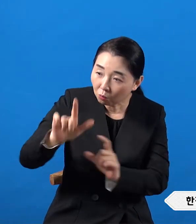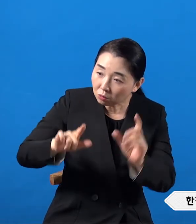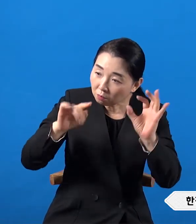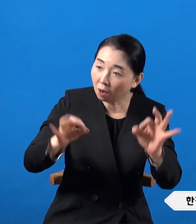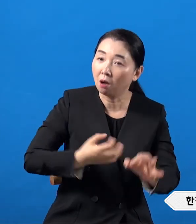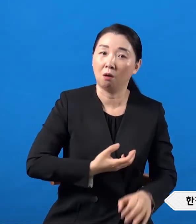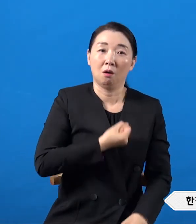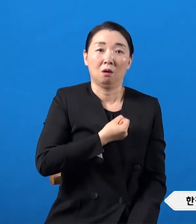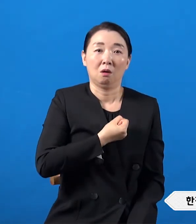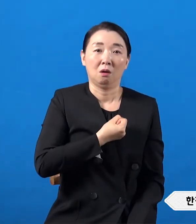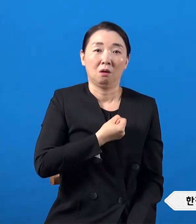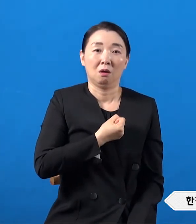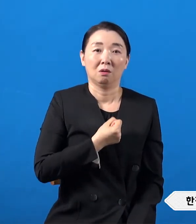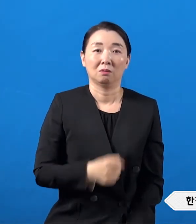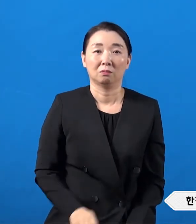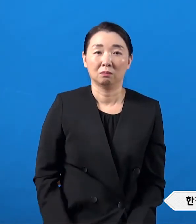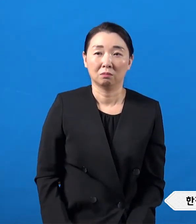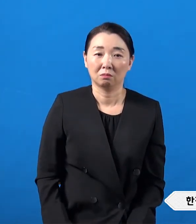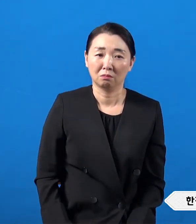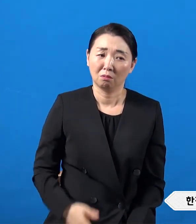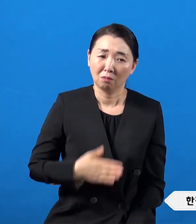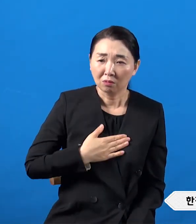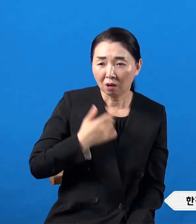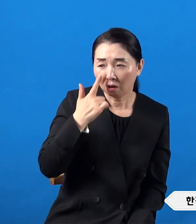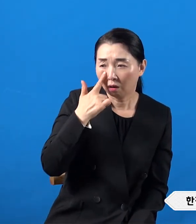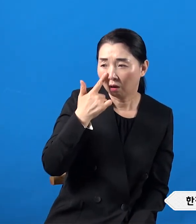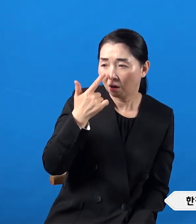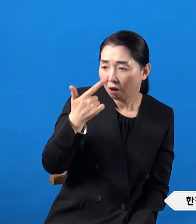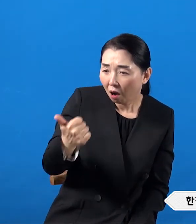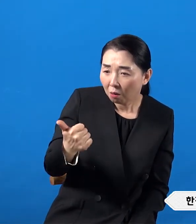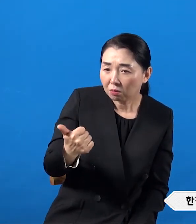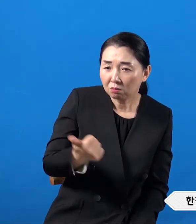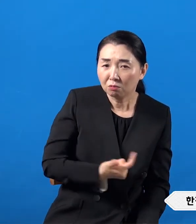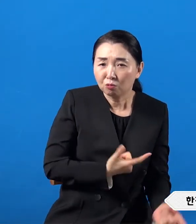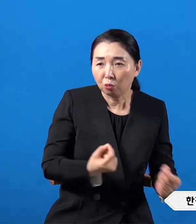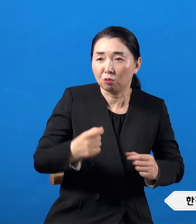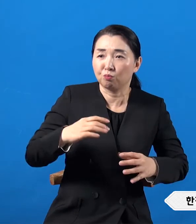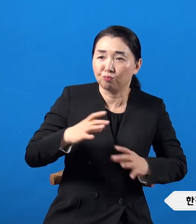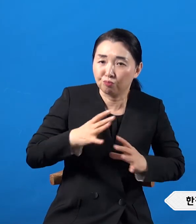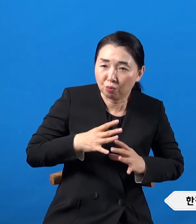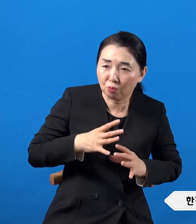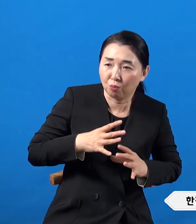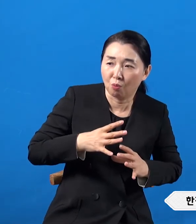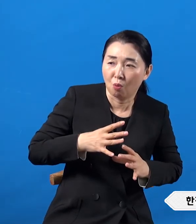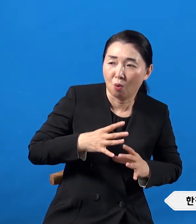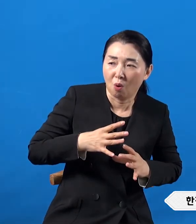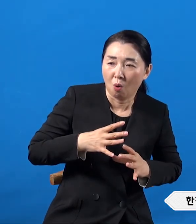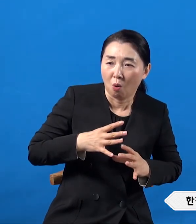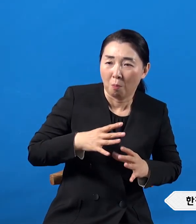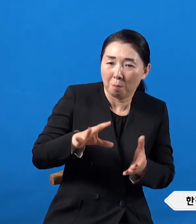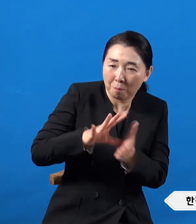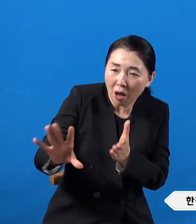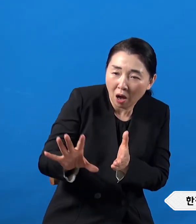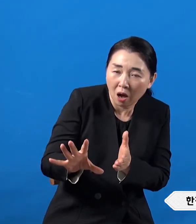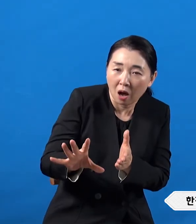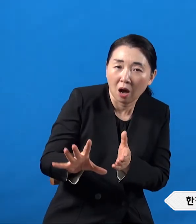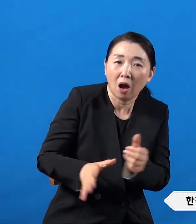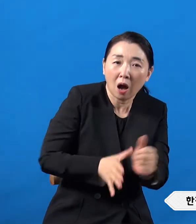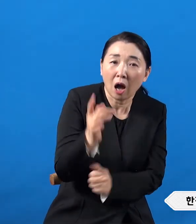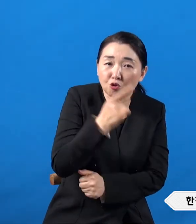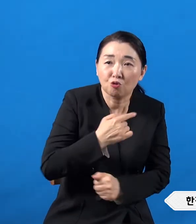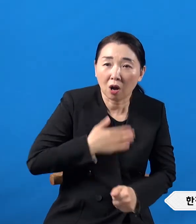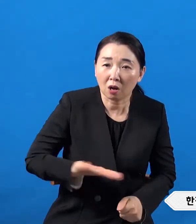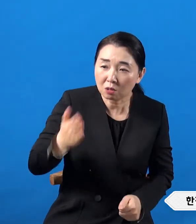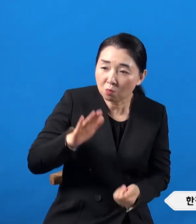것을 보고 충격을 받았습니다. 자기는 아버지들은 다 무섭고 험악한 줄 알았는데